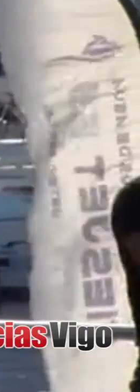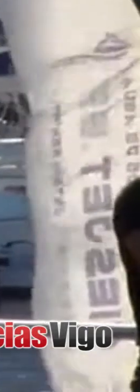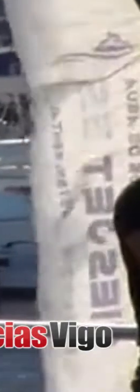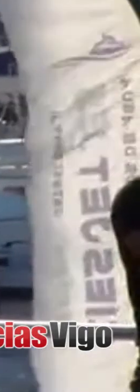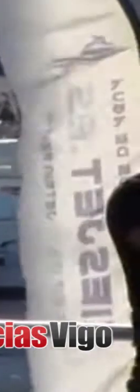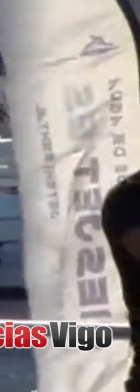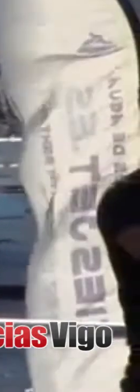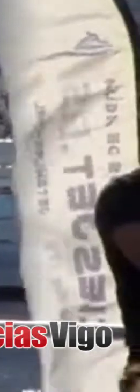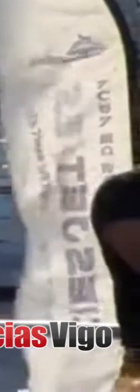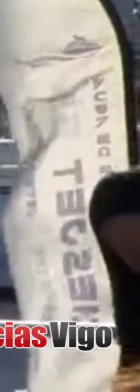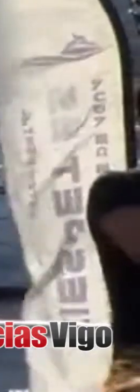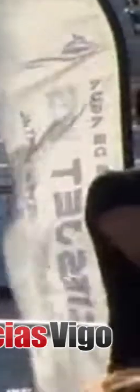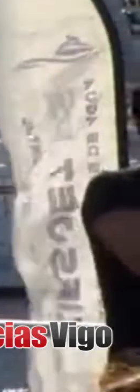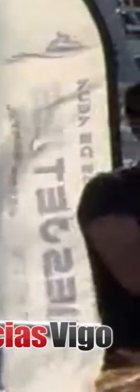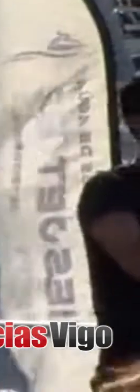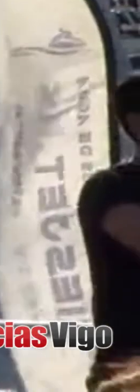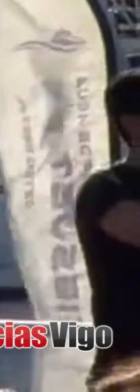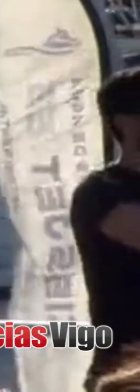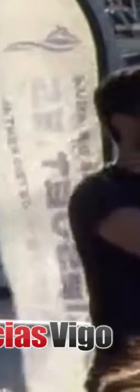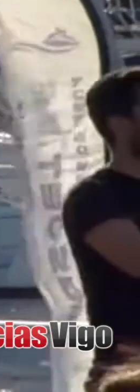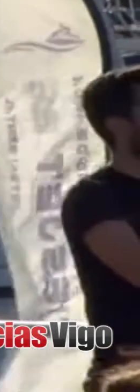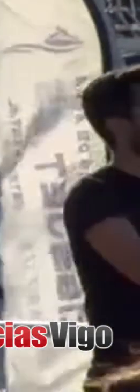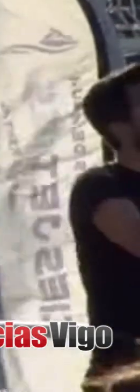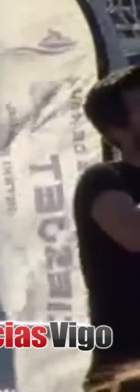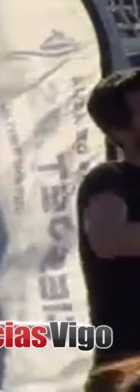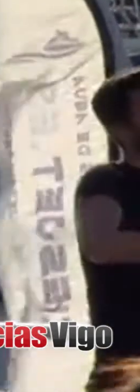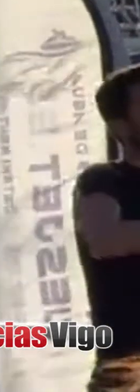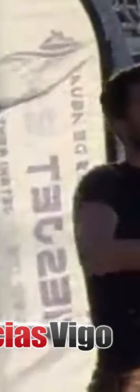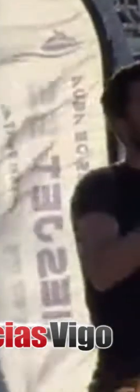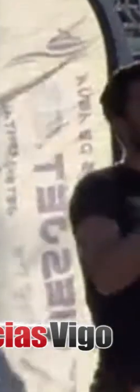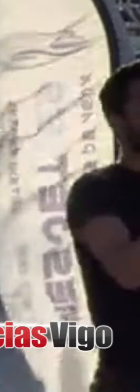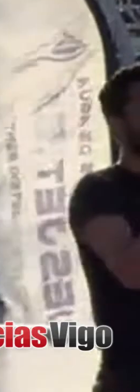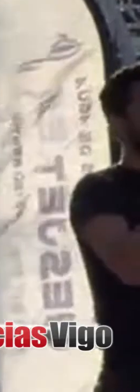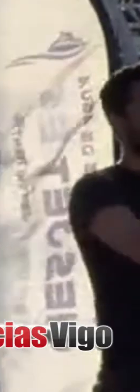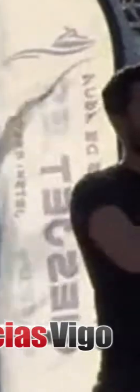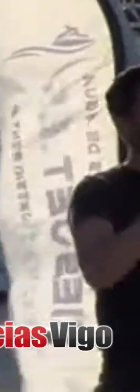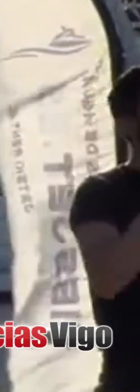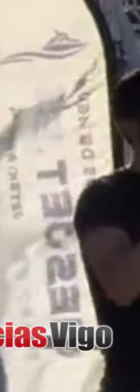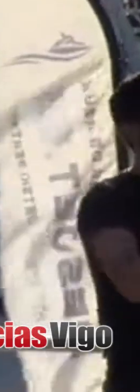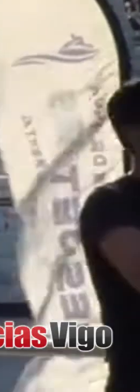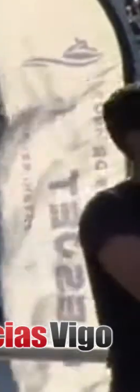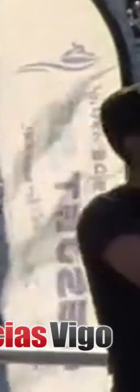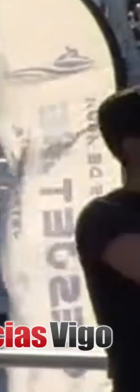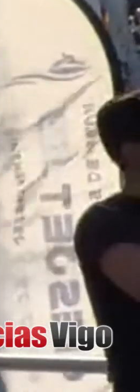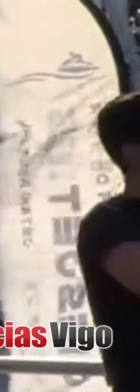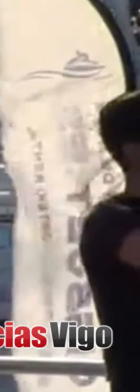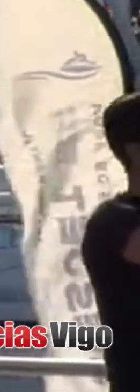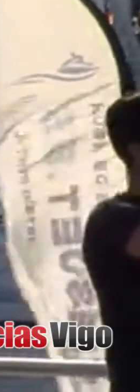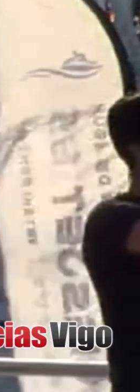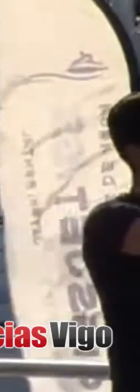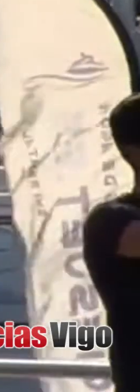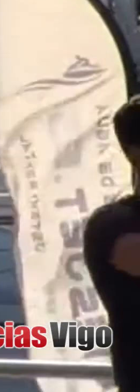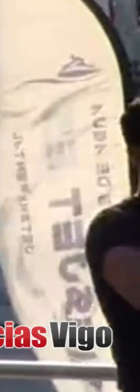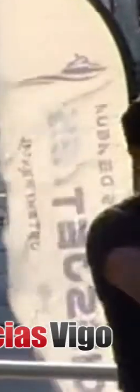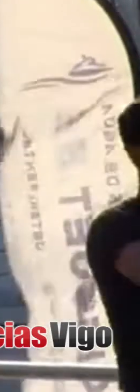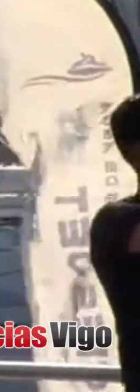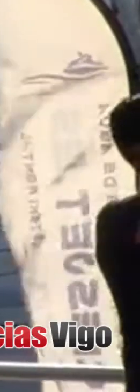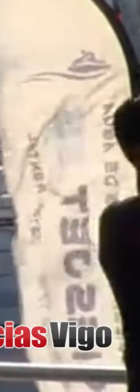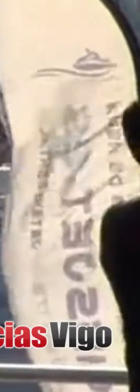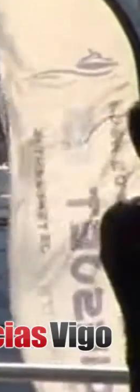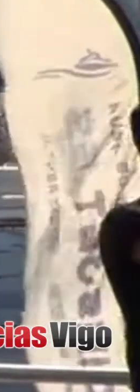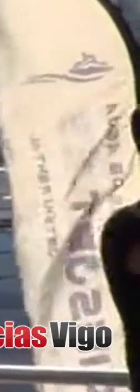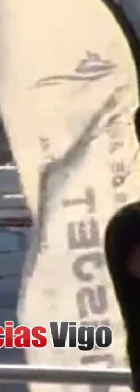ao cambio decisivo que precisa este país e que se vai concretar o próximo domingo cun grande éxito, cunha grande